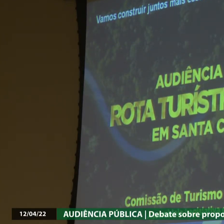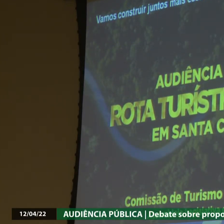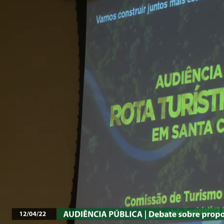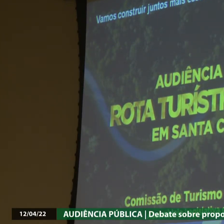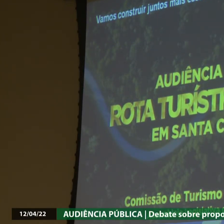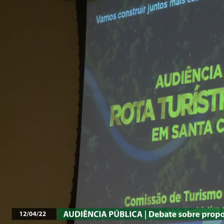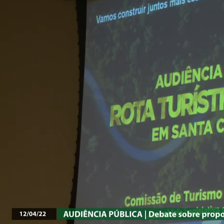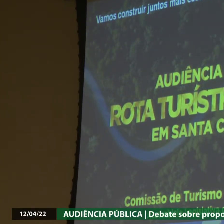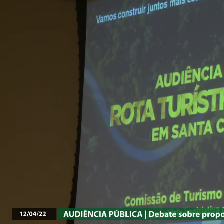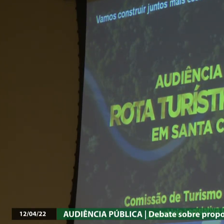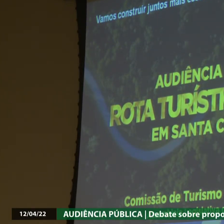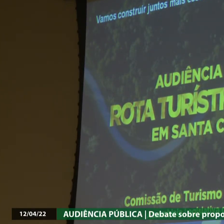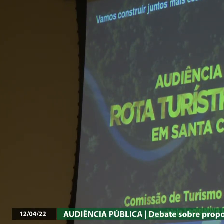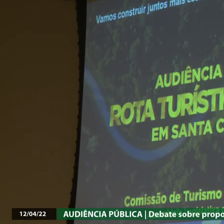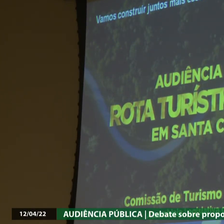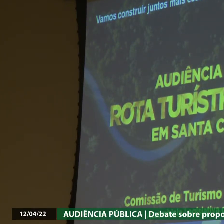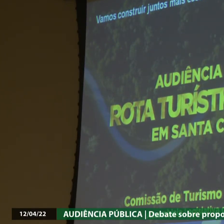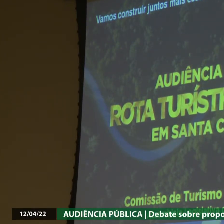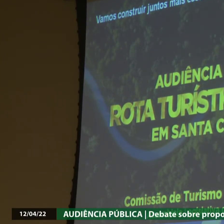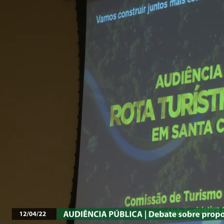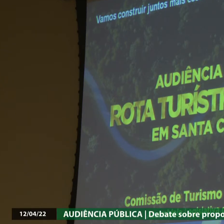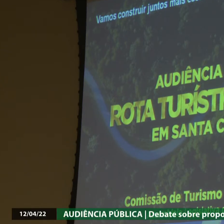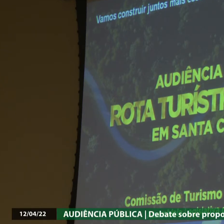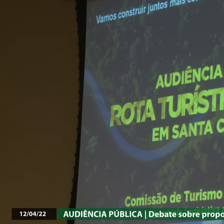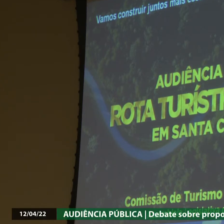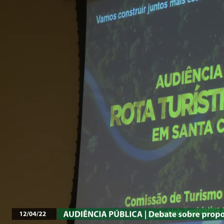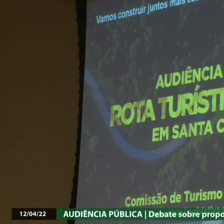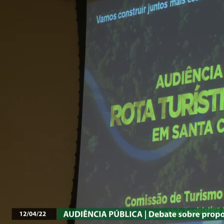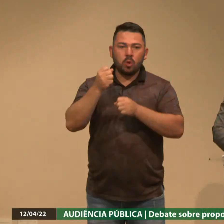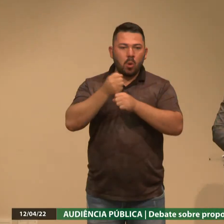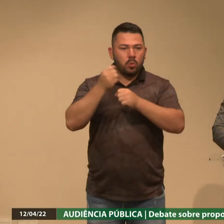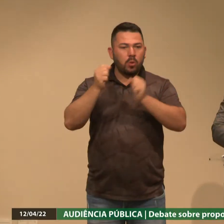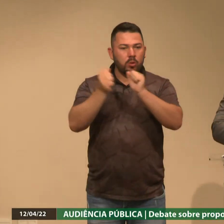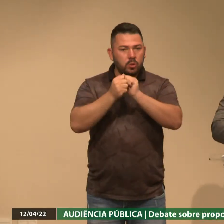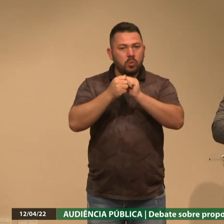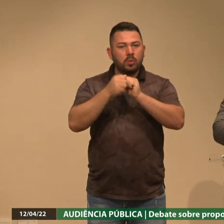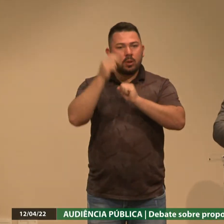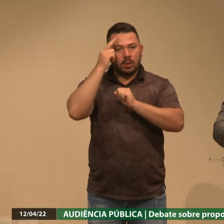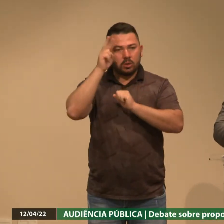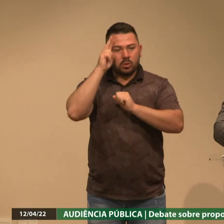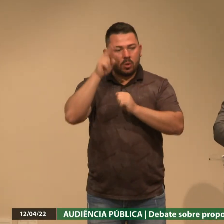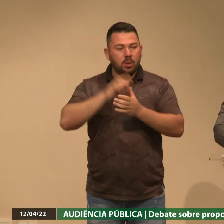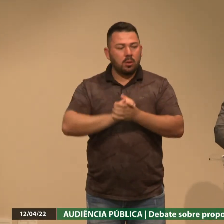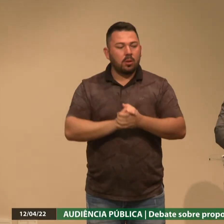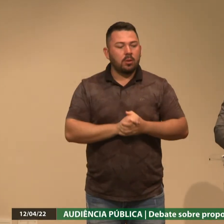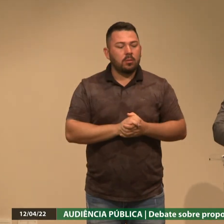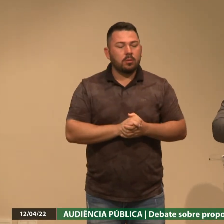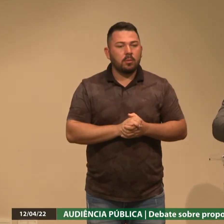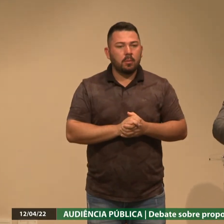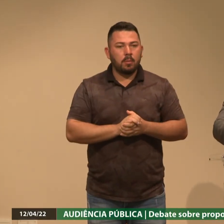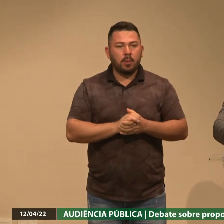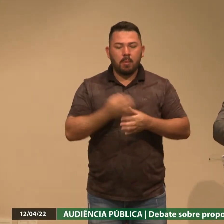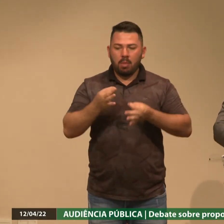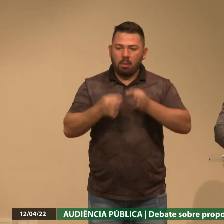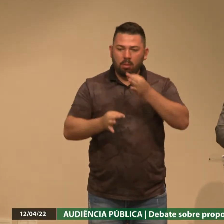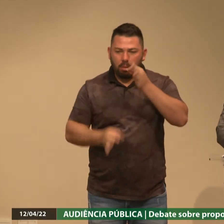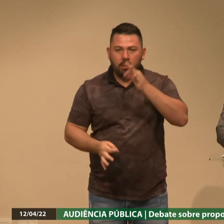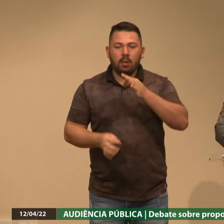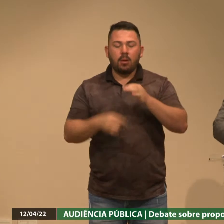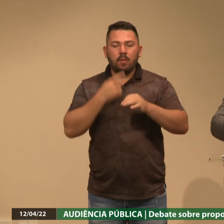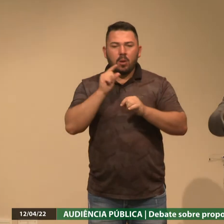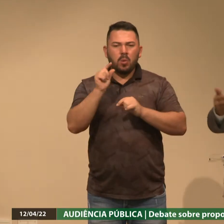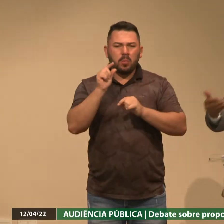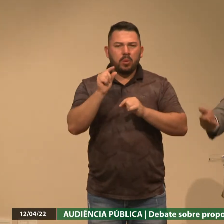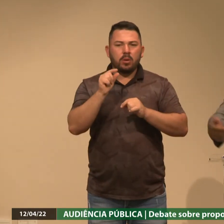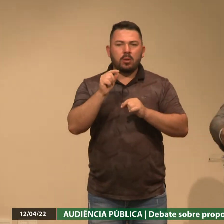Oi e esse é meu convite para você se nós podemos construir juntos essa história Então para mim não me delongar mais sei te falar um pouquinho do que